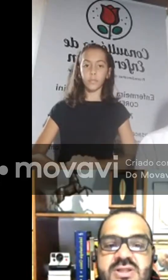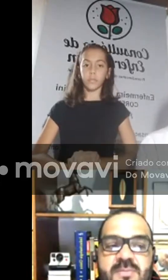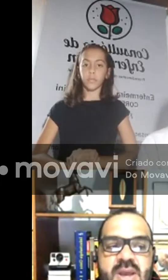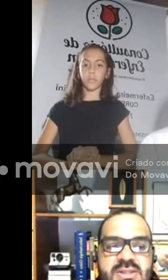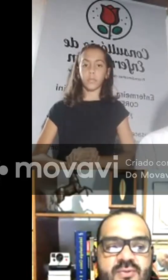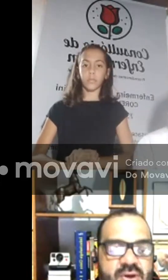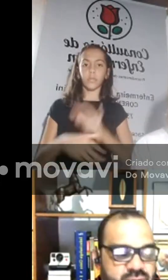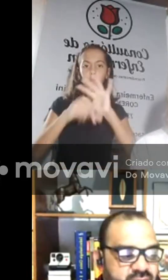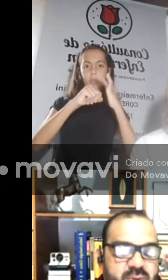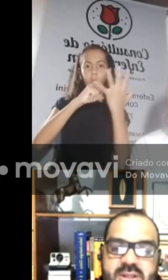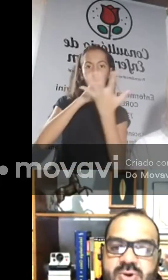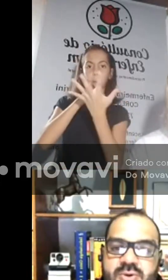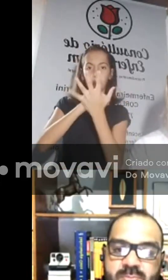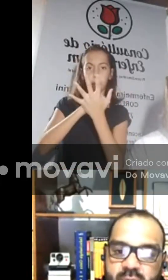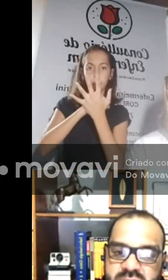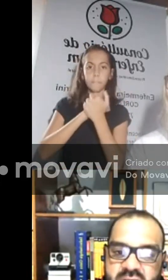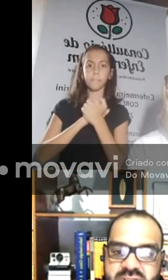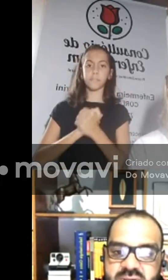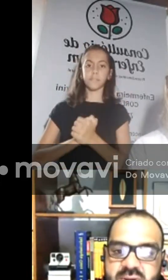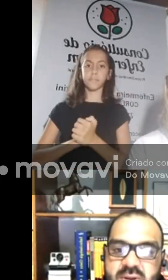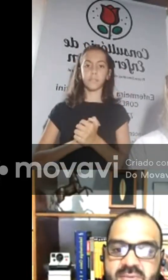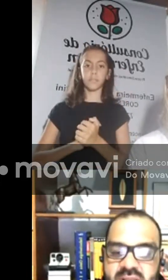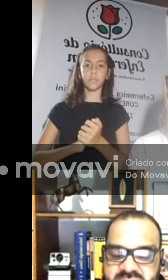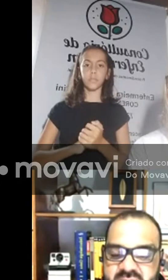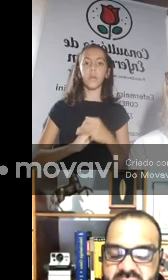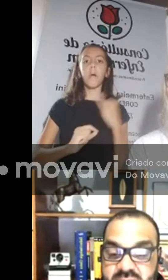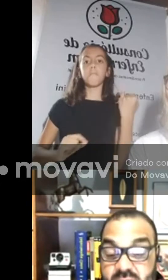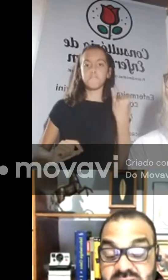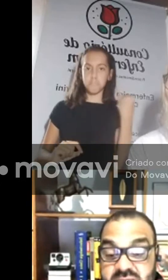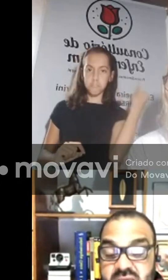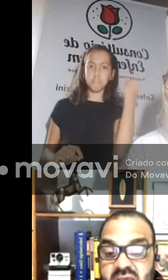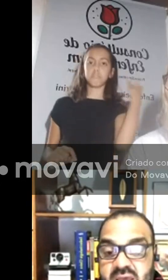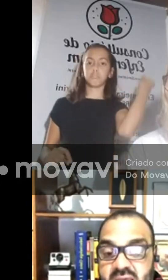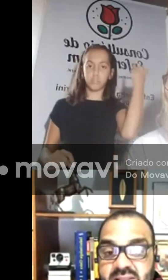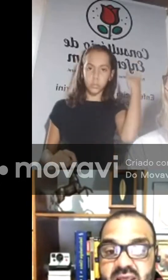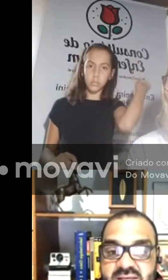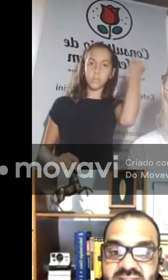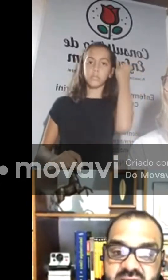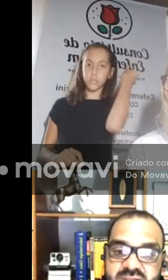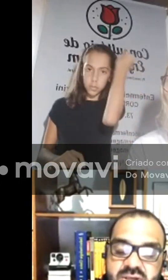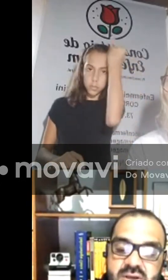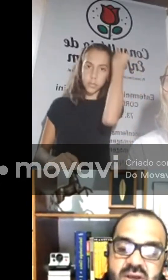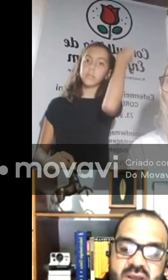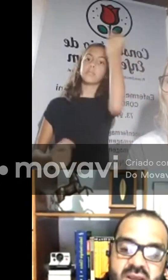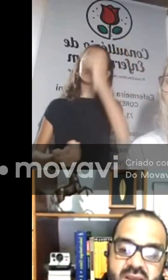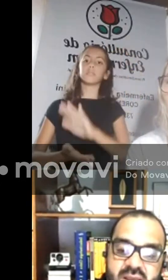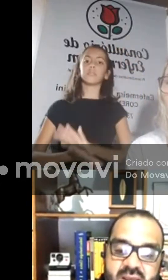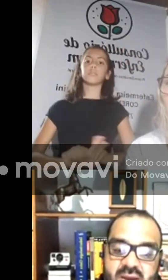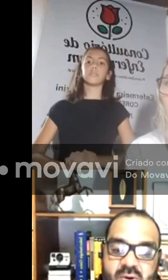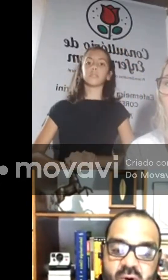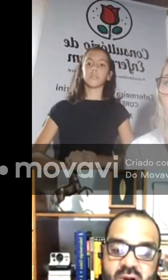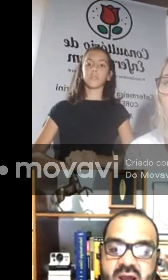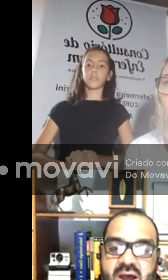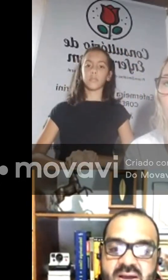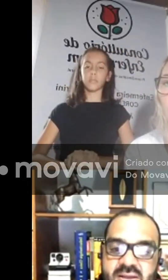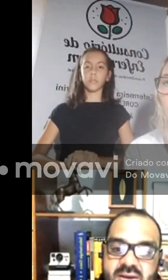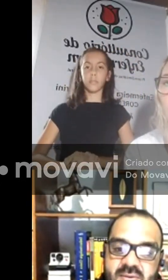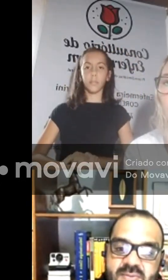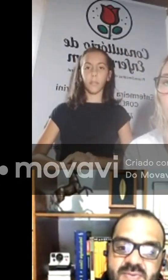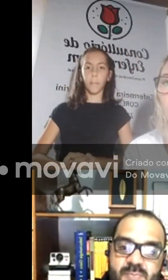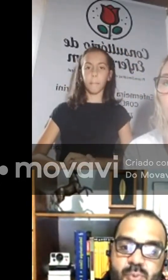que também tem um fator inflamatório importante, tá certo? Então, assim, é interessante